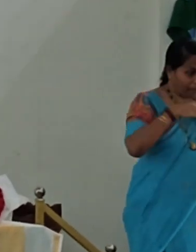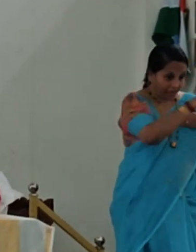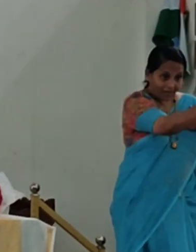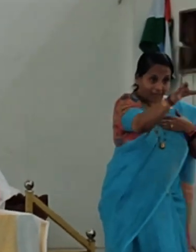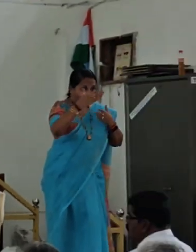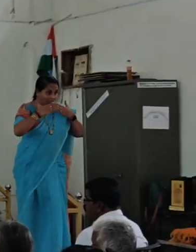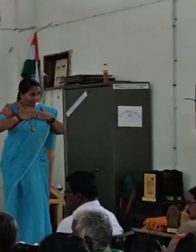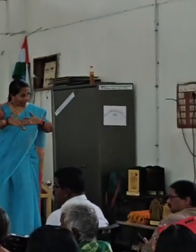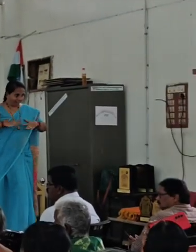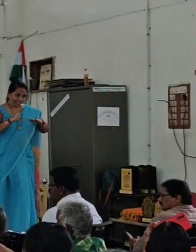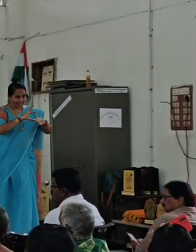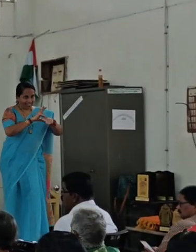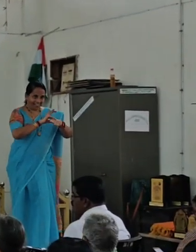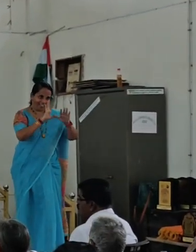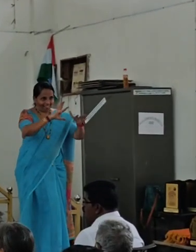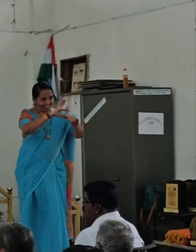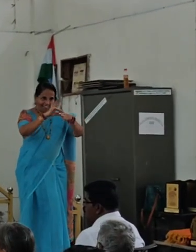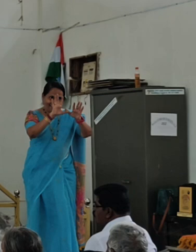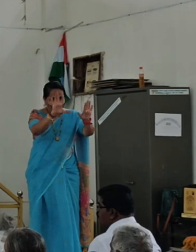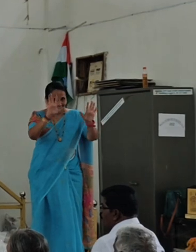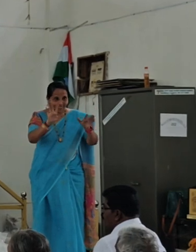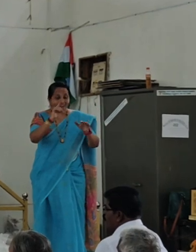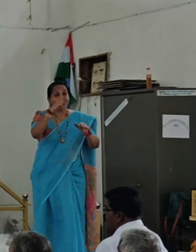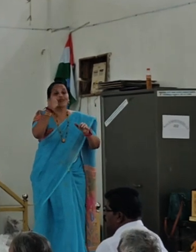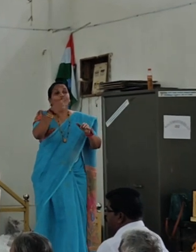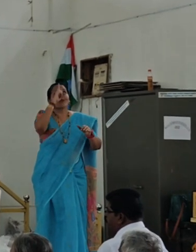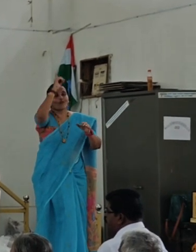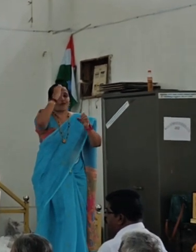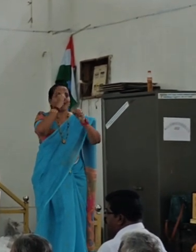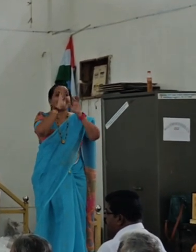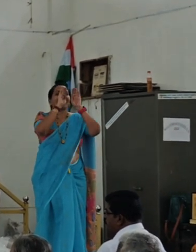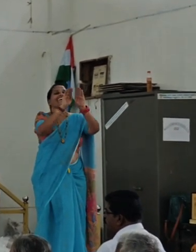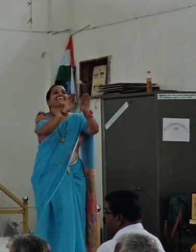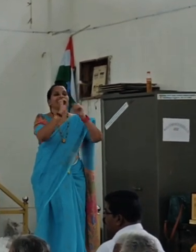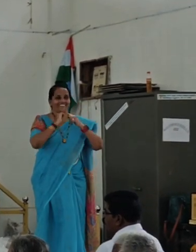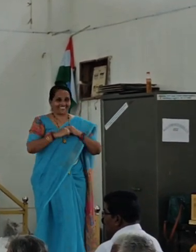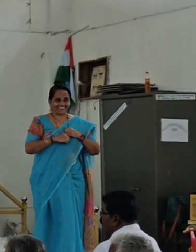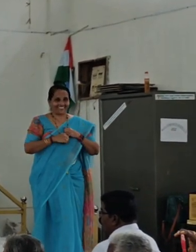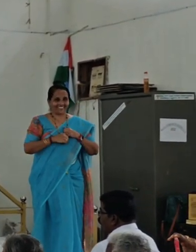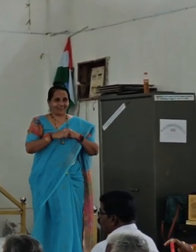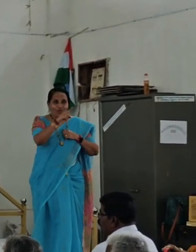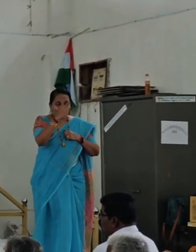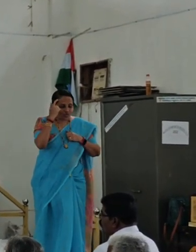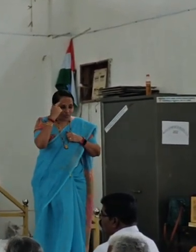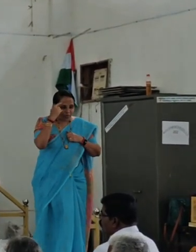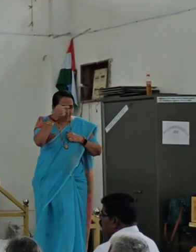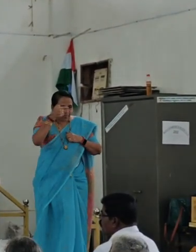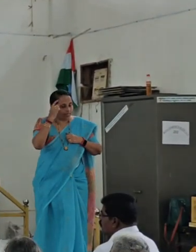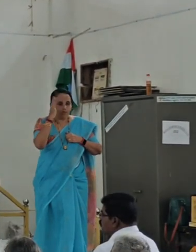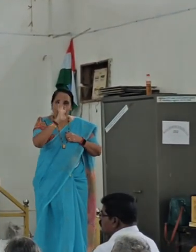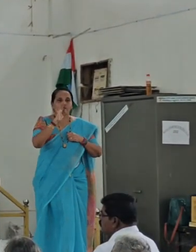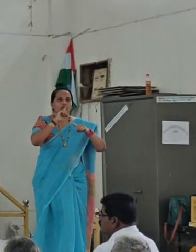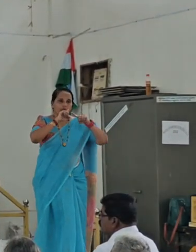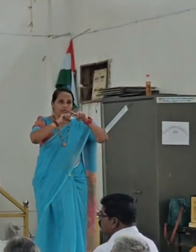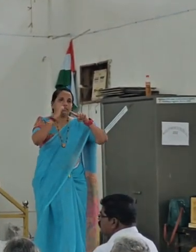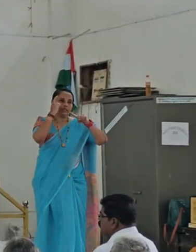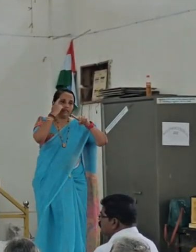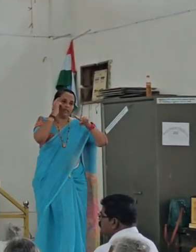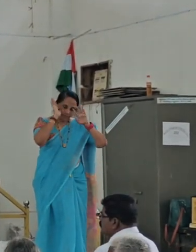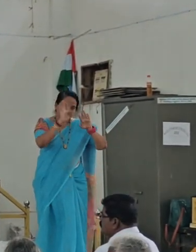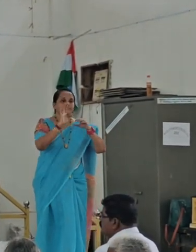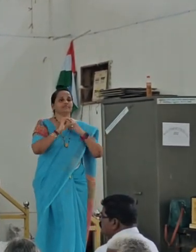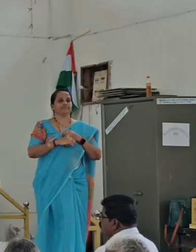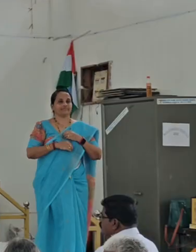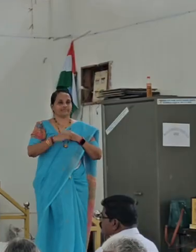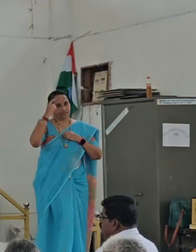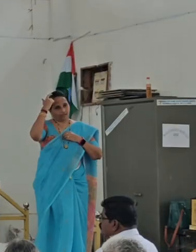బ్రెయిన్, ఇట్ ఈస్ ది గిఫ్ట్ ఆఫ్ ది గాడ్. సో విత్ దట్ soul is good, brain is